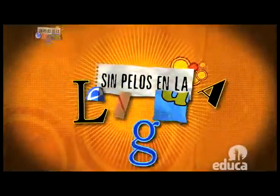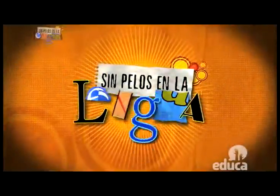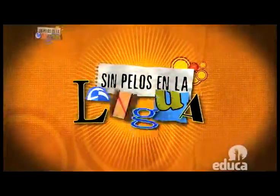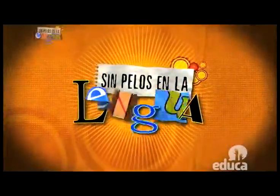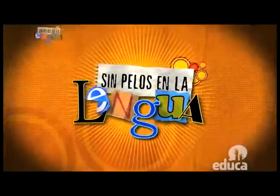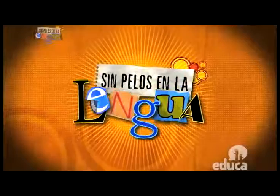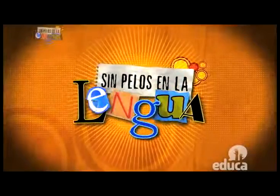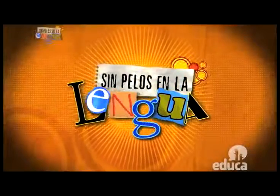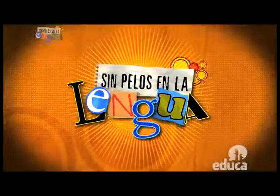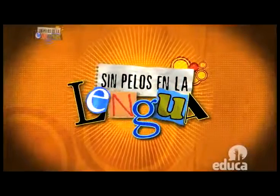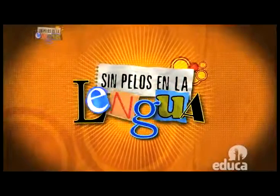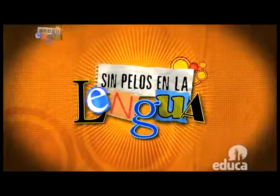Sin pelos en la lengua.